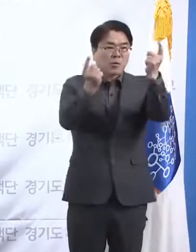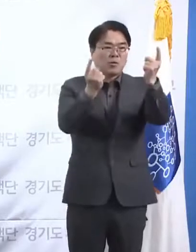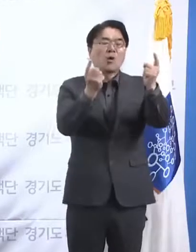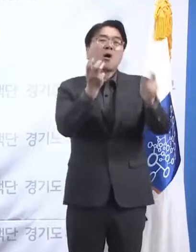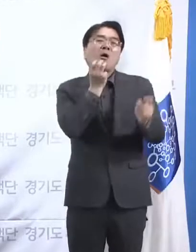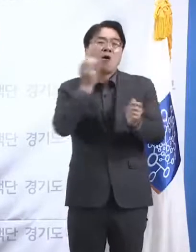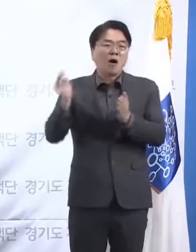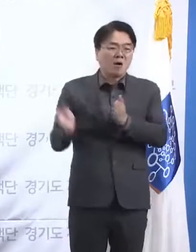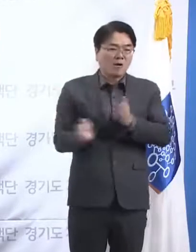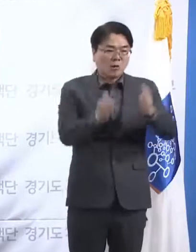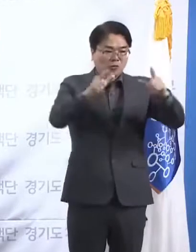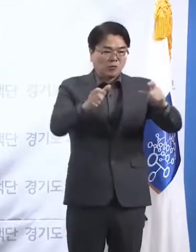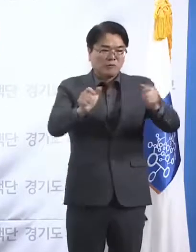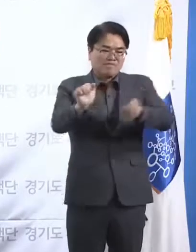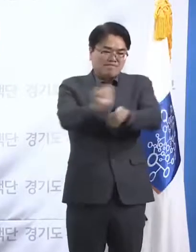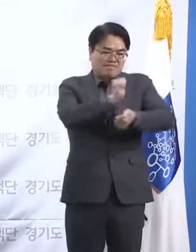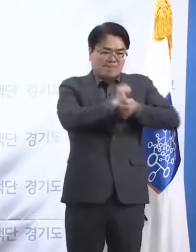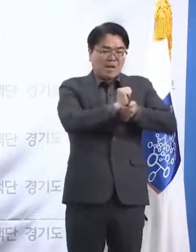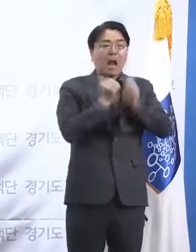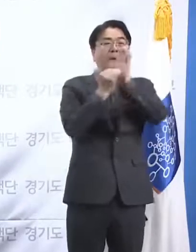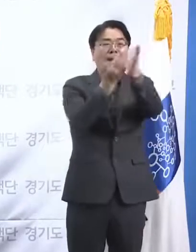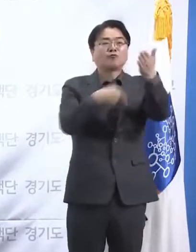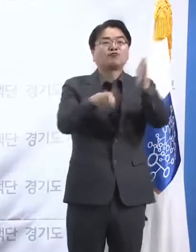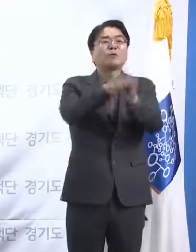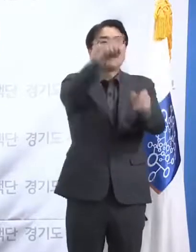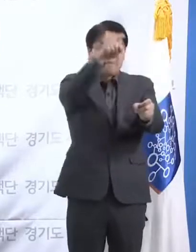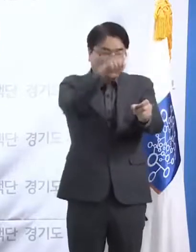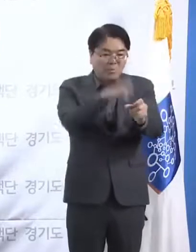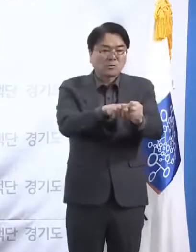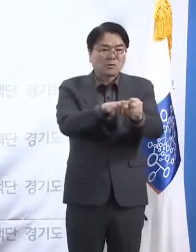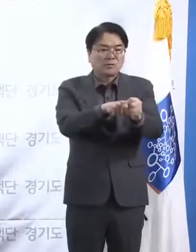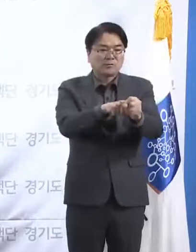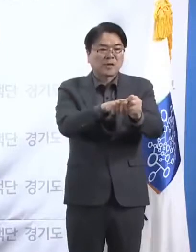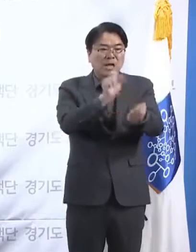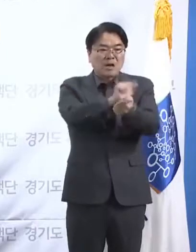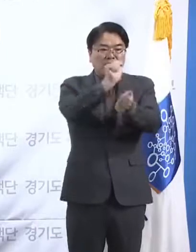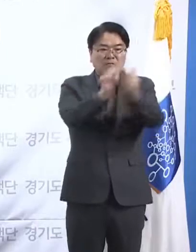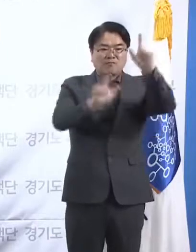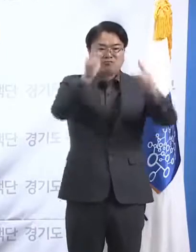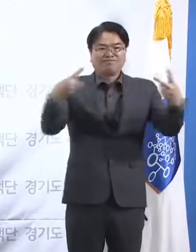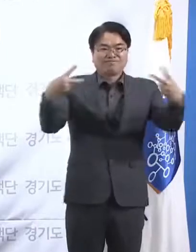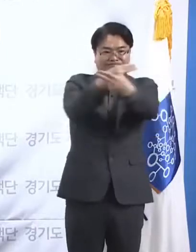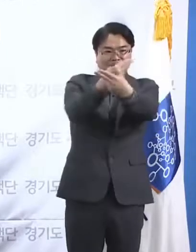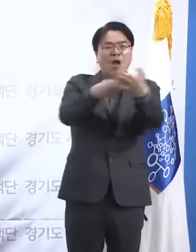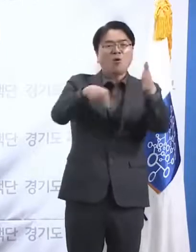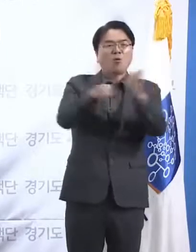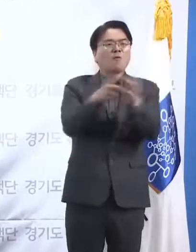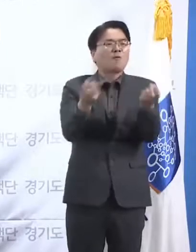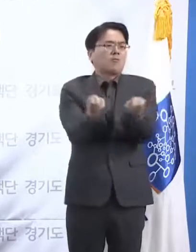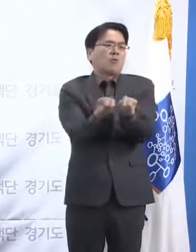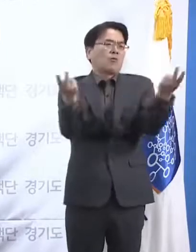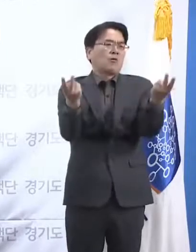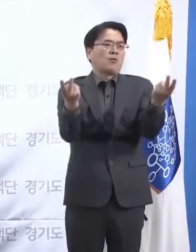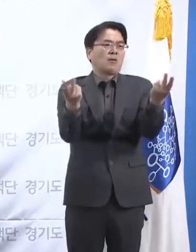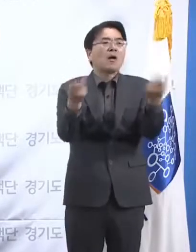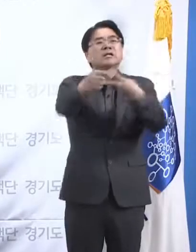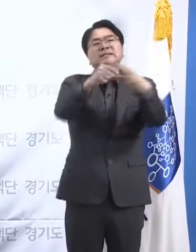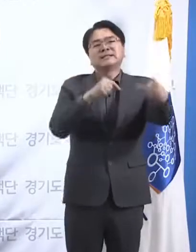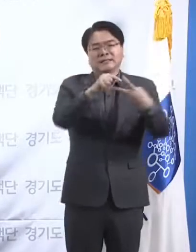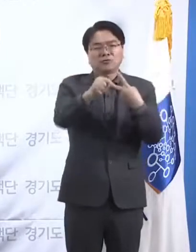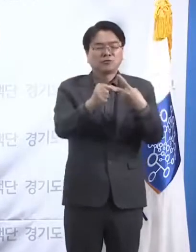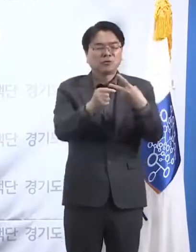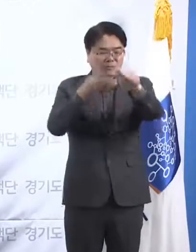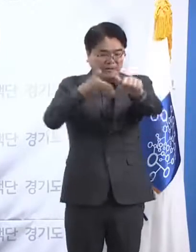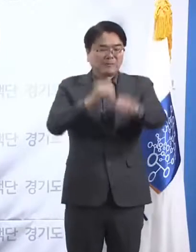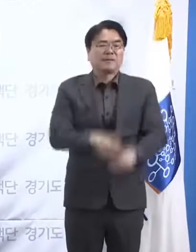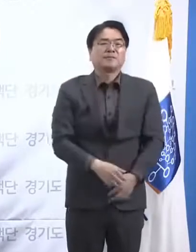풍선 효과를 막고 현실적인 감염 위험 확산을 방지하기 위한 부득이한 조치라는 점을 양해해 주시기